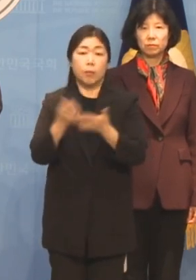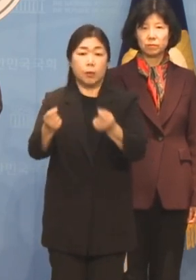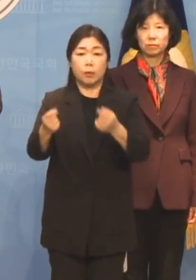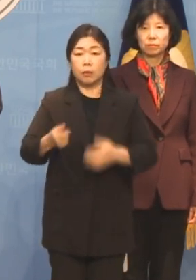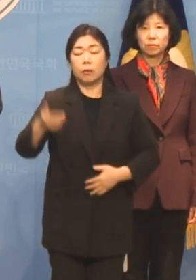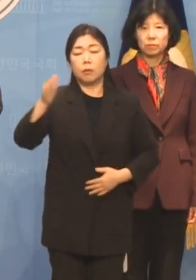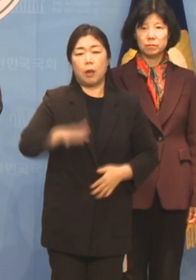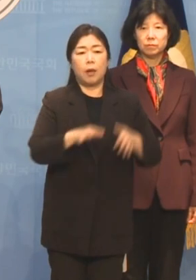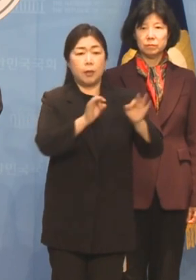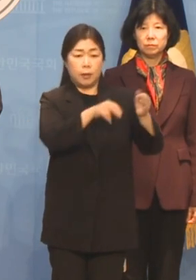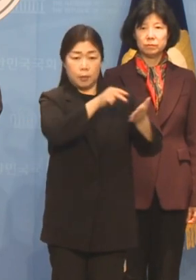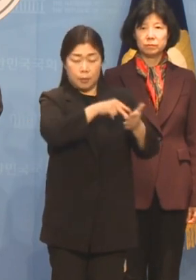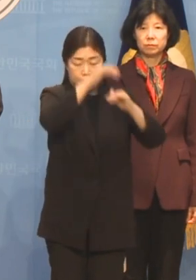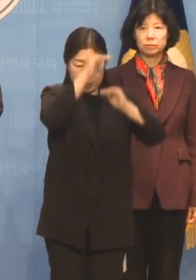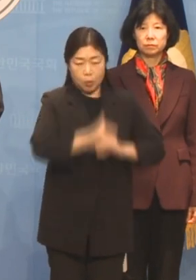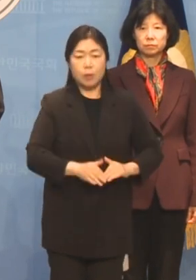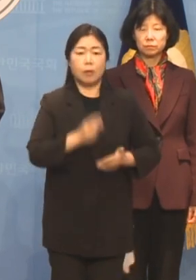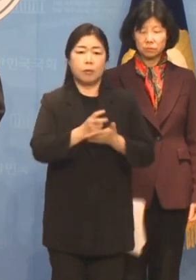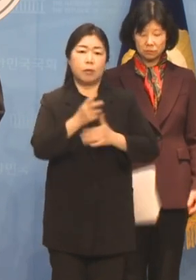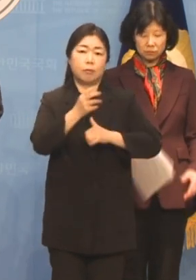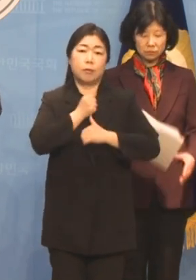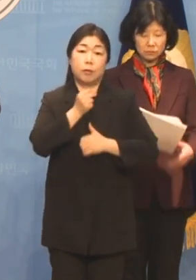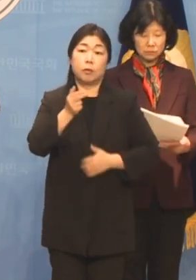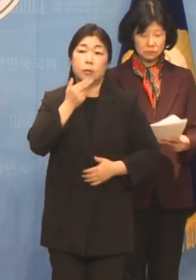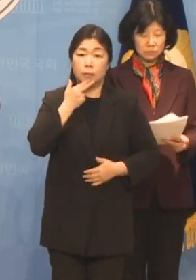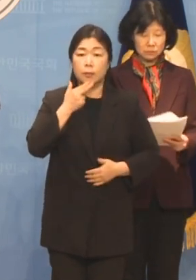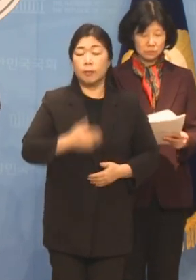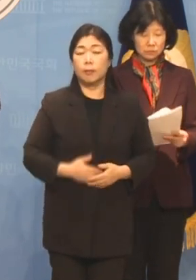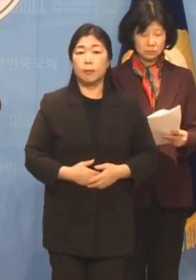전혀 이러한 절차와 규정을 지키지 않았습니다.